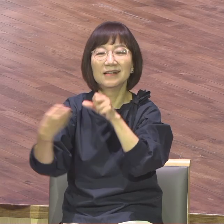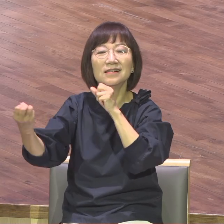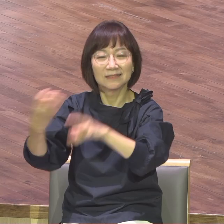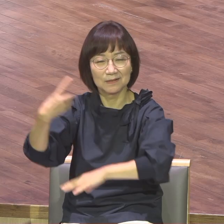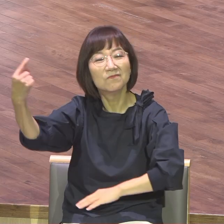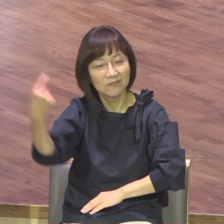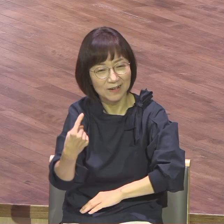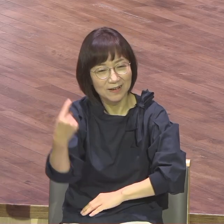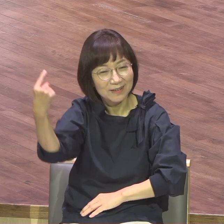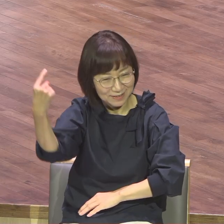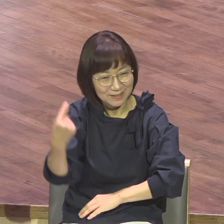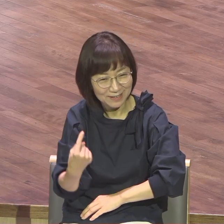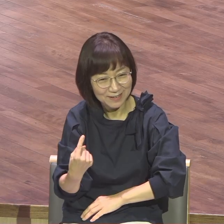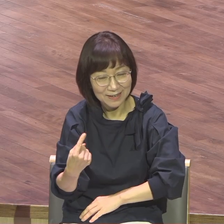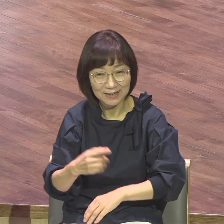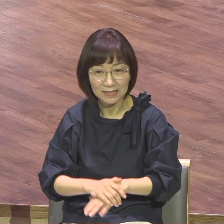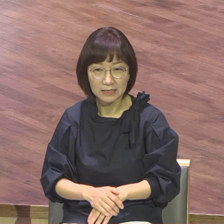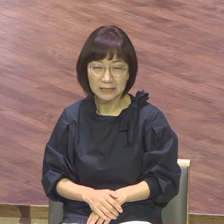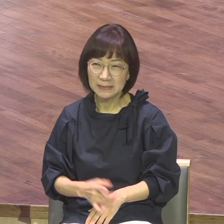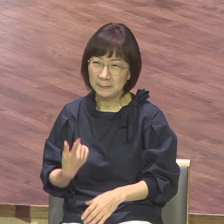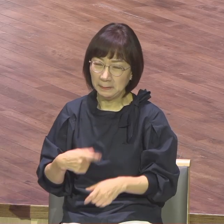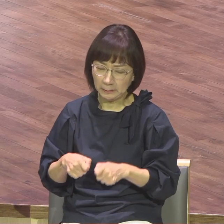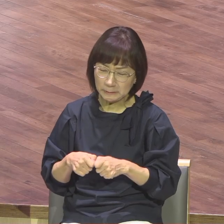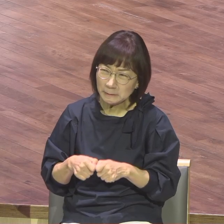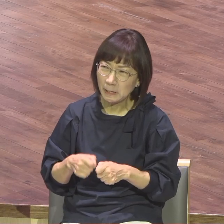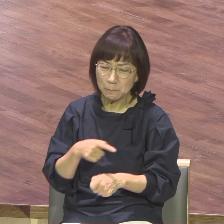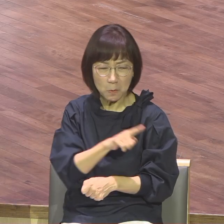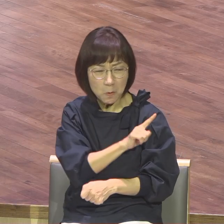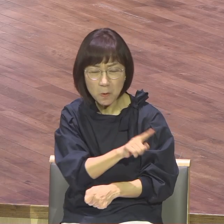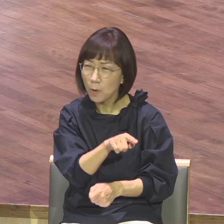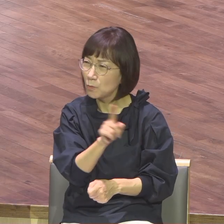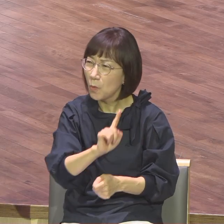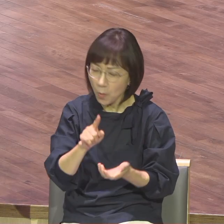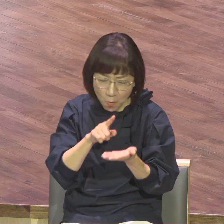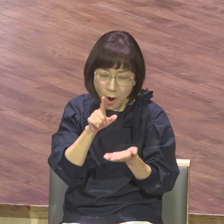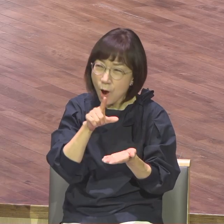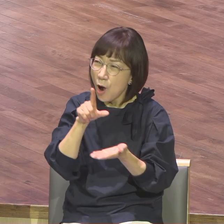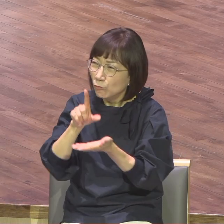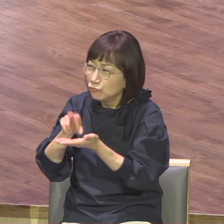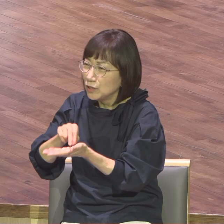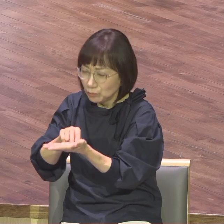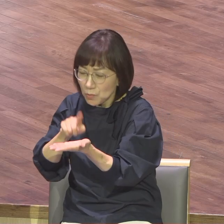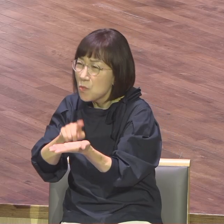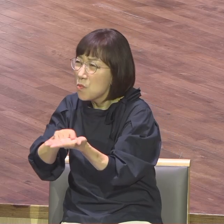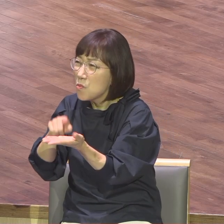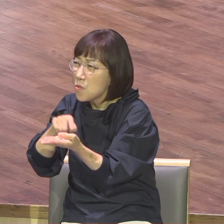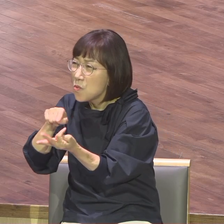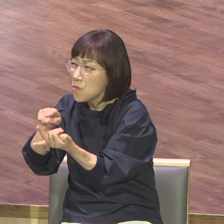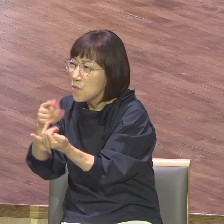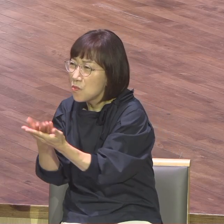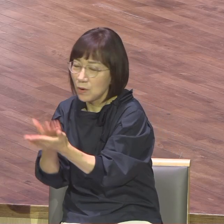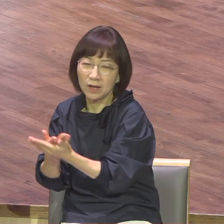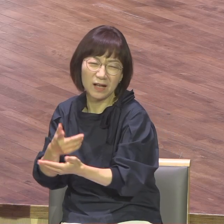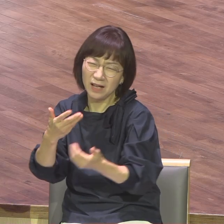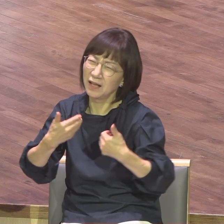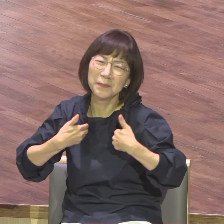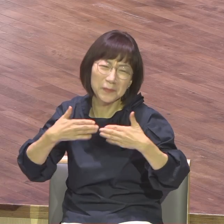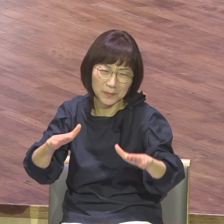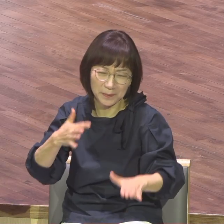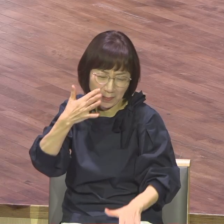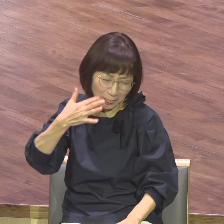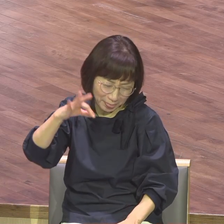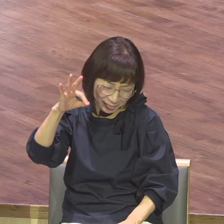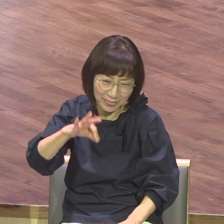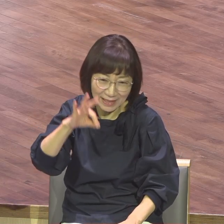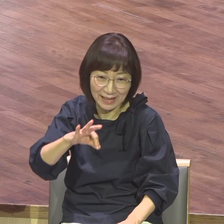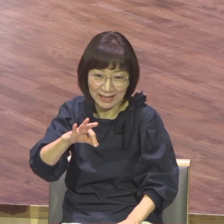다른 삶이야. 뭘 고주할, 매주할, 뭐 사사건건 그런 시시한 서러운 것들 구하지도 않아요. 그거 다 따라와. 그럼